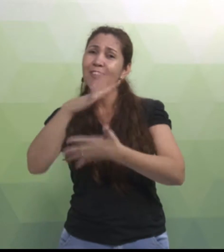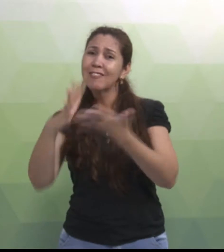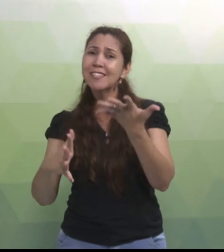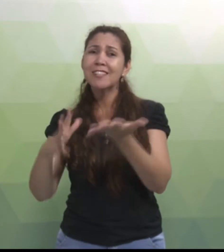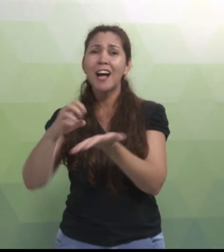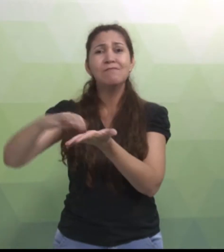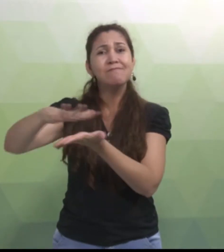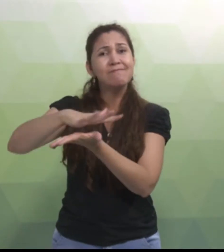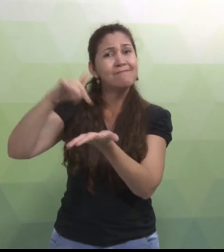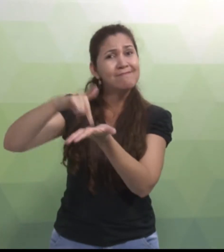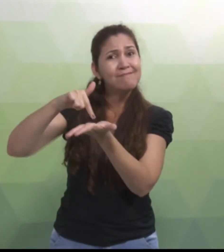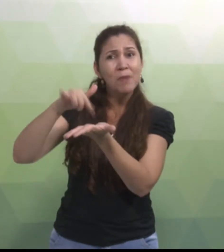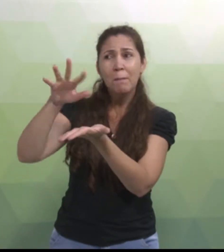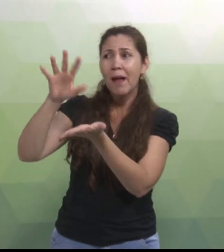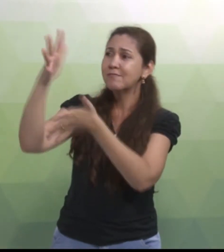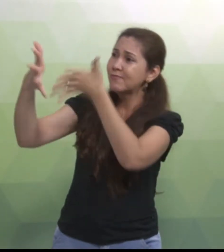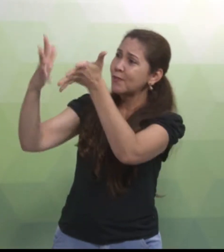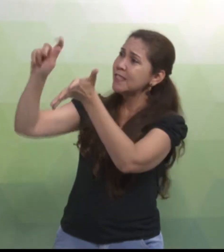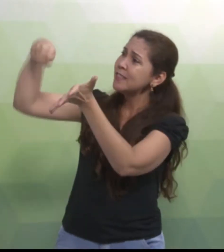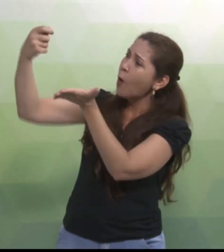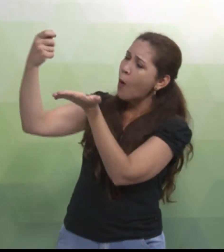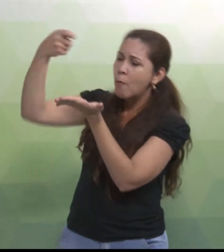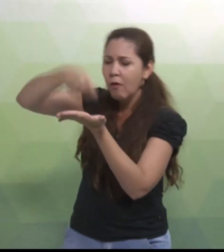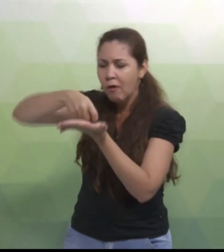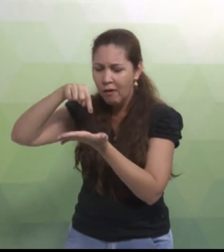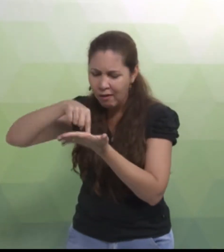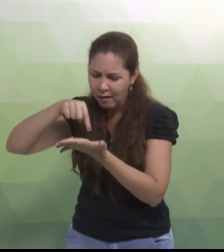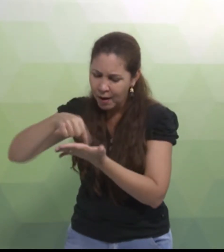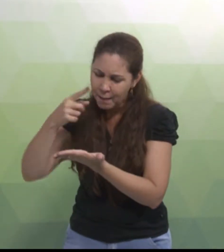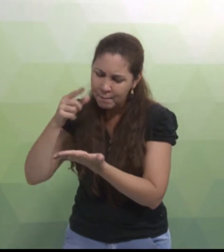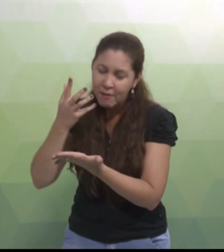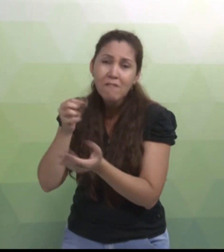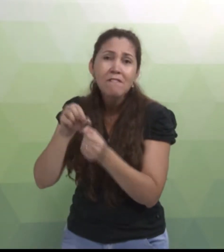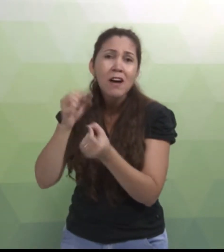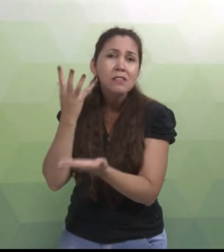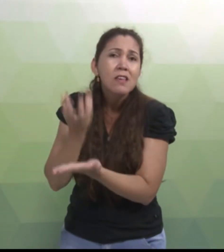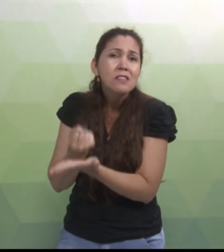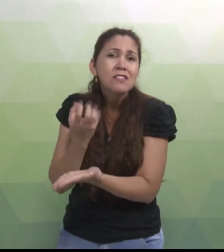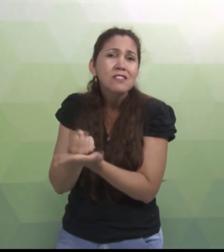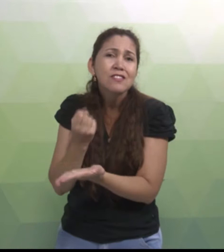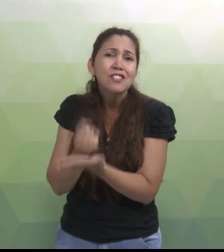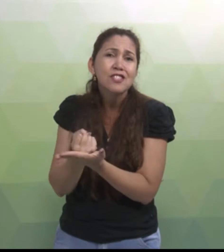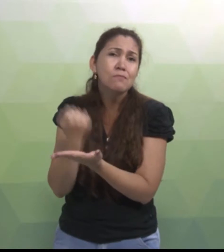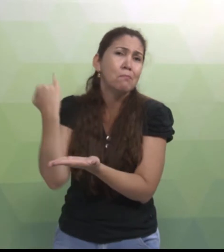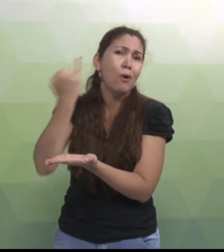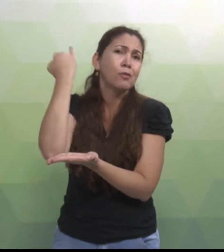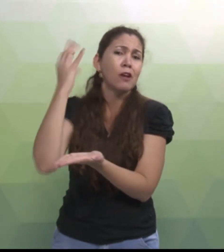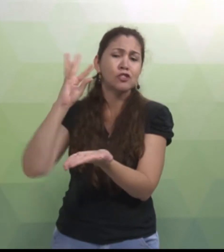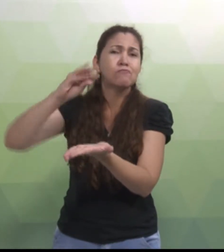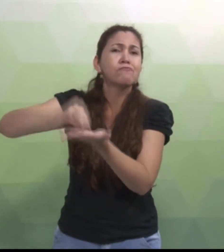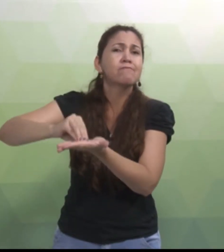de sinais também tem a escrita. E é uma forma de registro importante que vai perdurar na